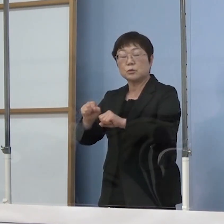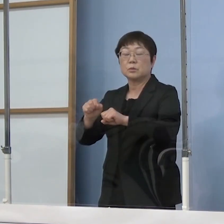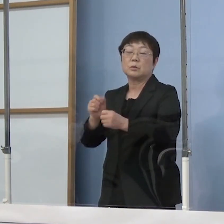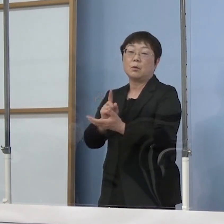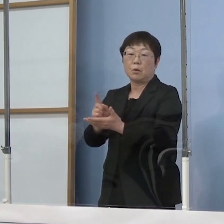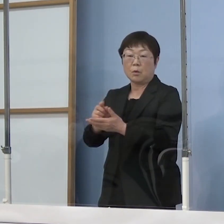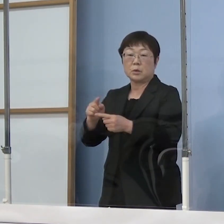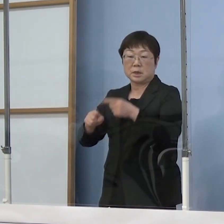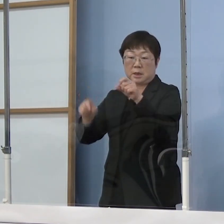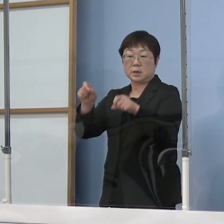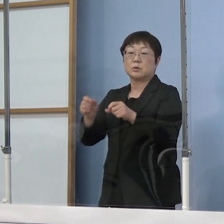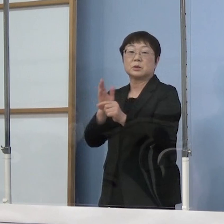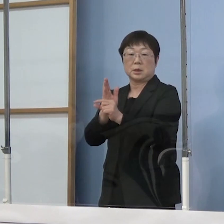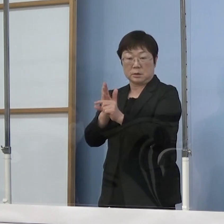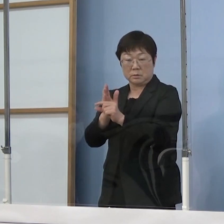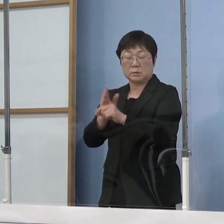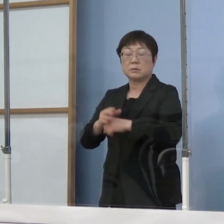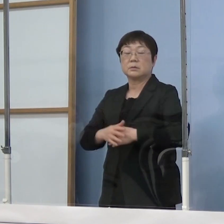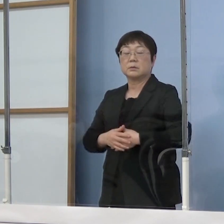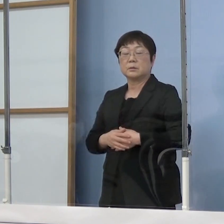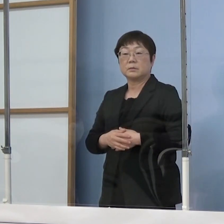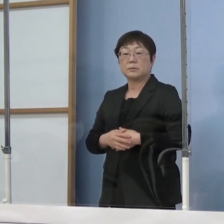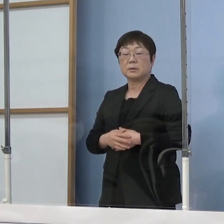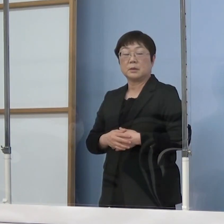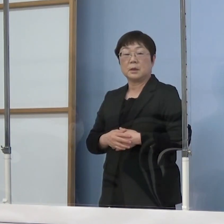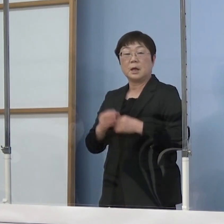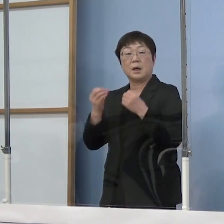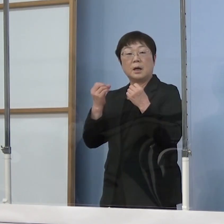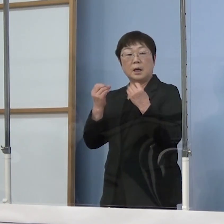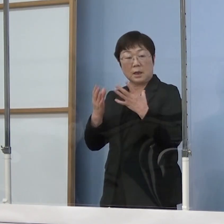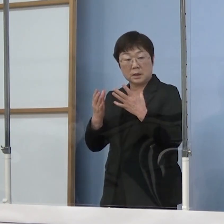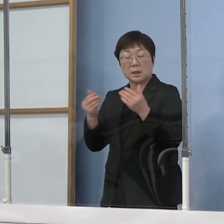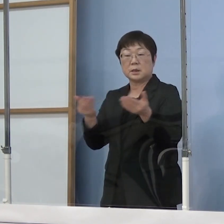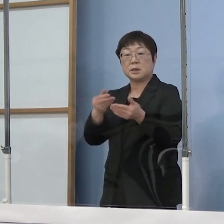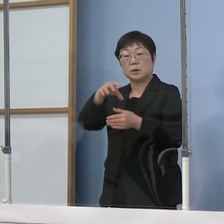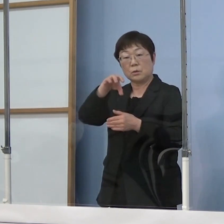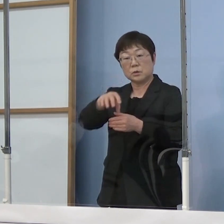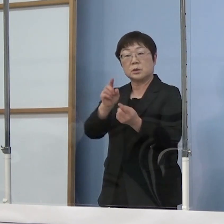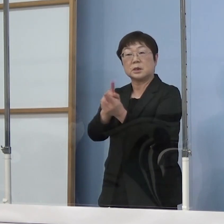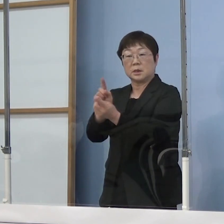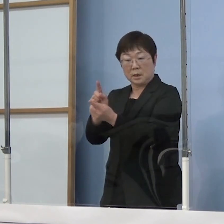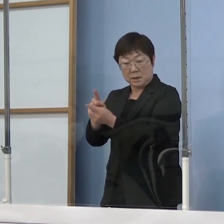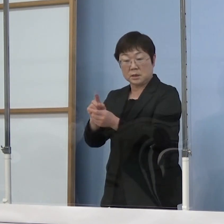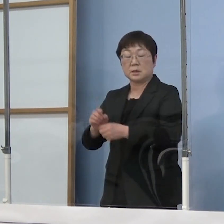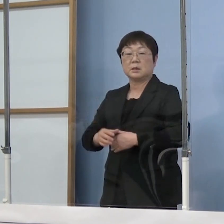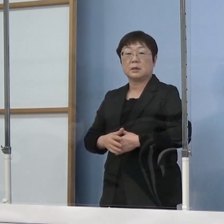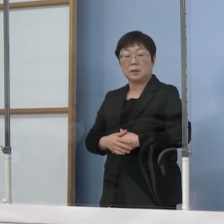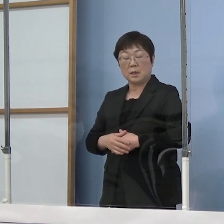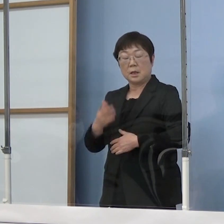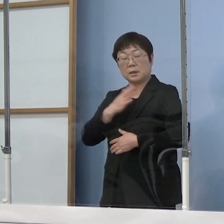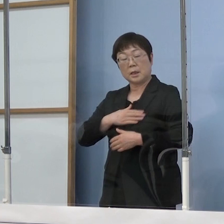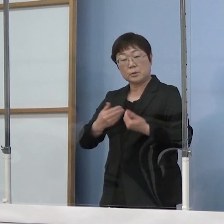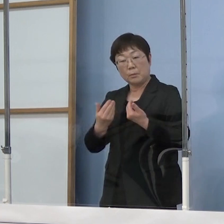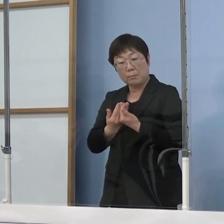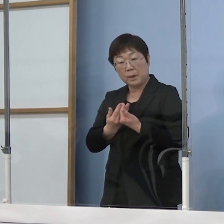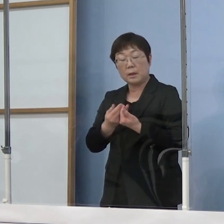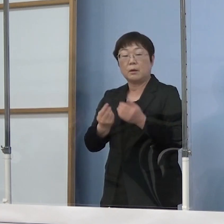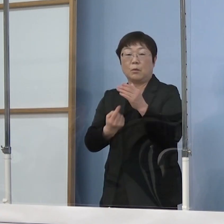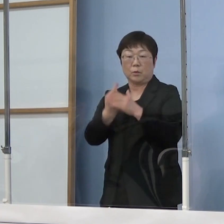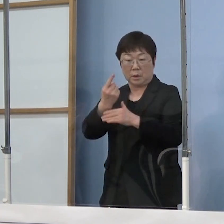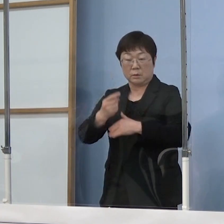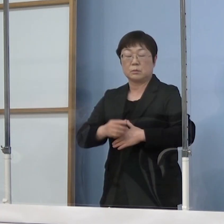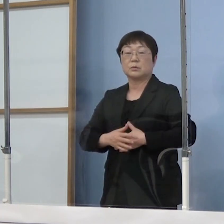しております。ということで新たに今度は事業所ですね、事業所で体調不良の方が出ると